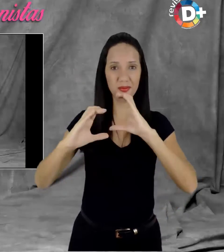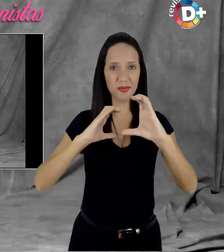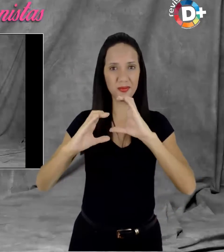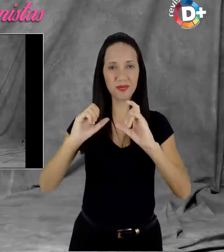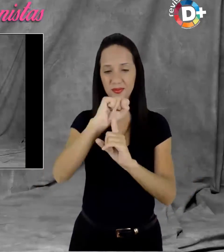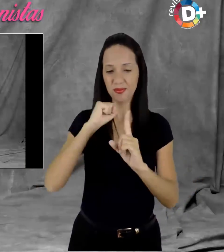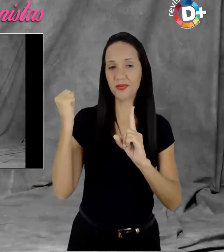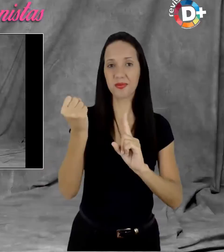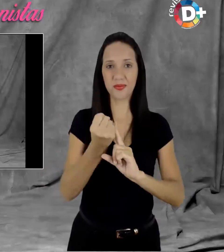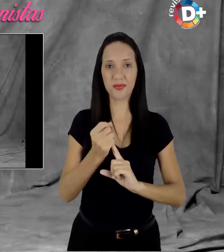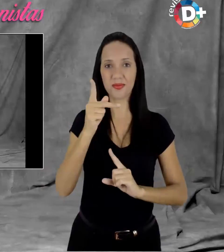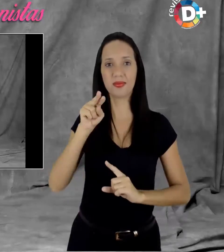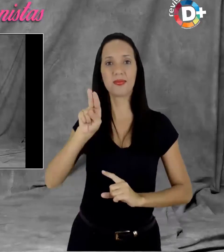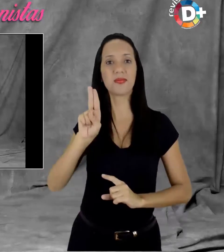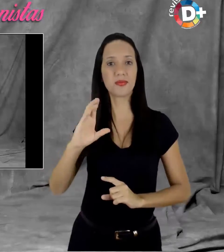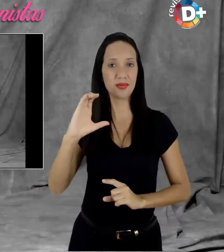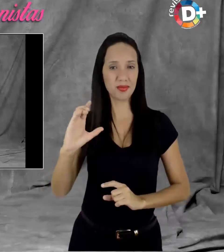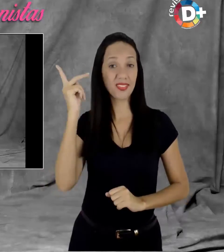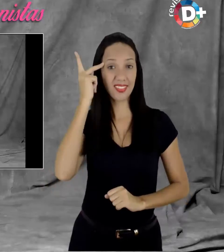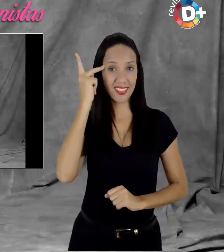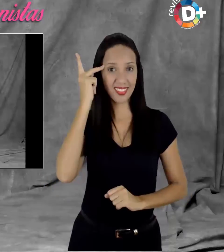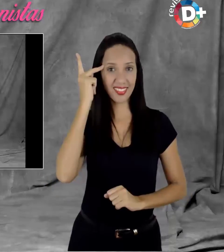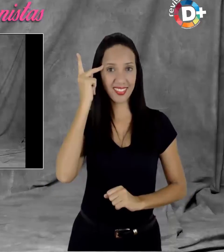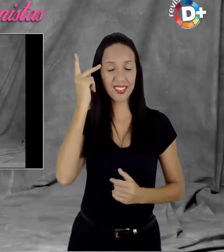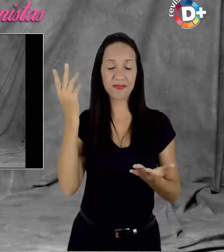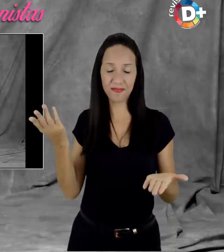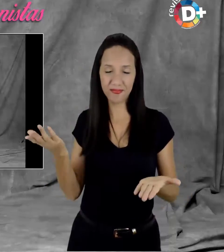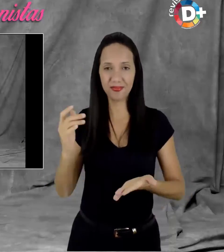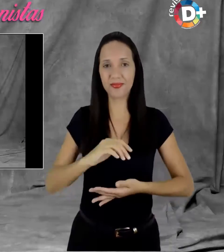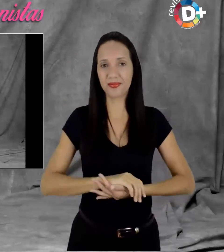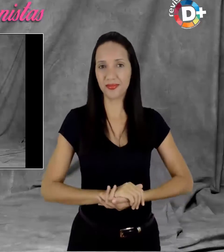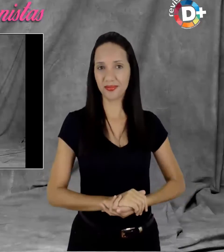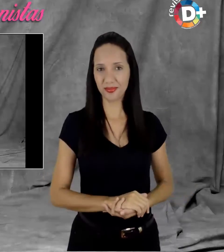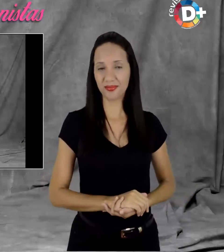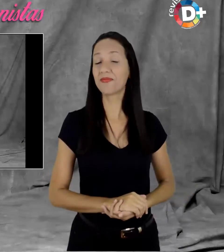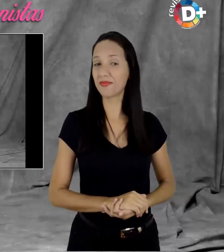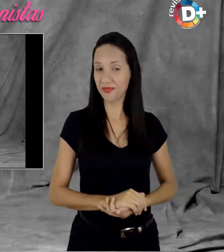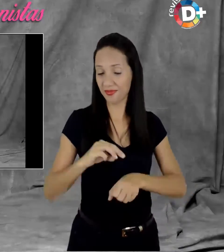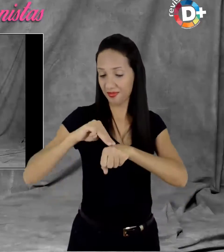em filosofia e em comunicação social pela Pontifícia Universidade Católica de São